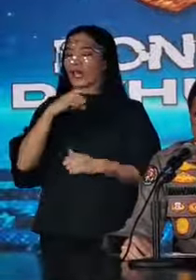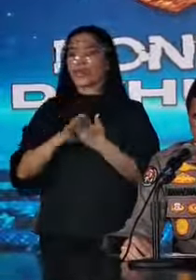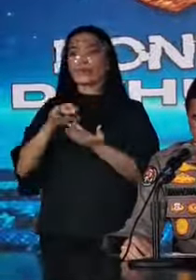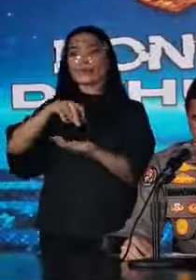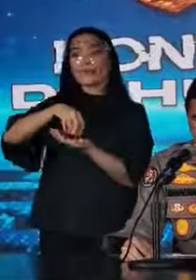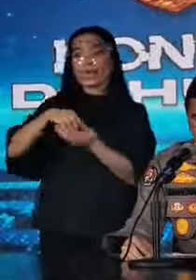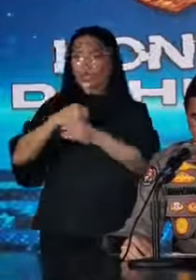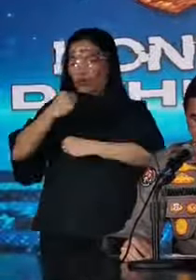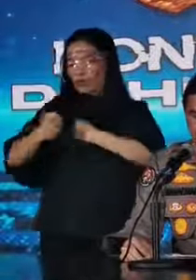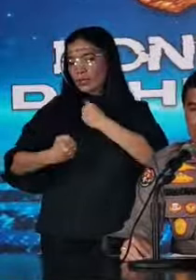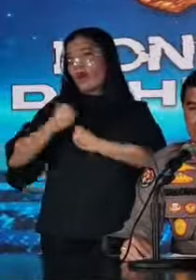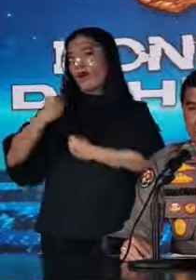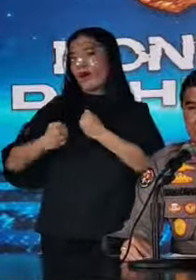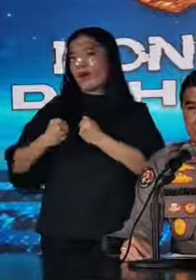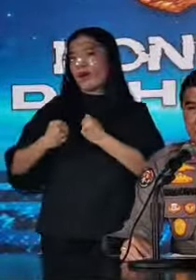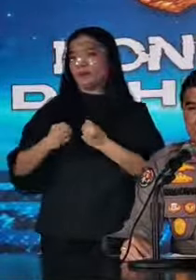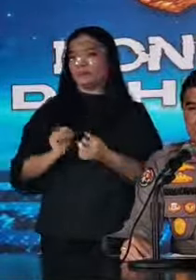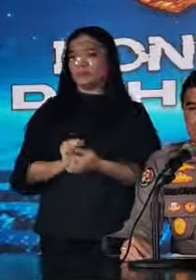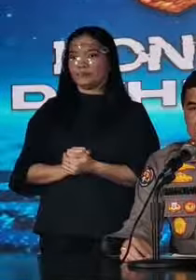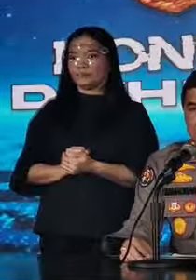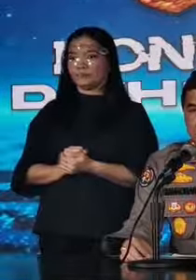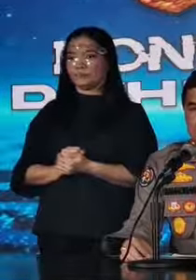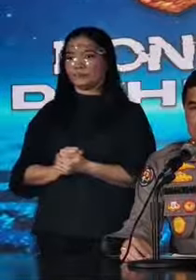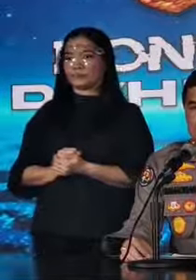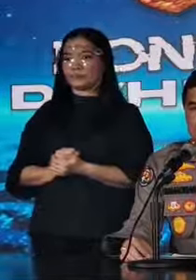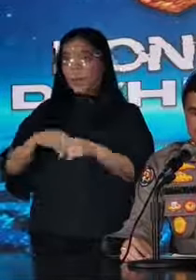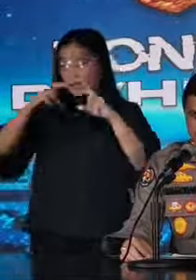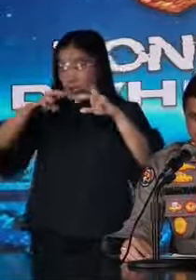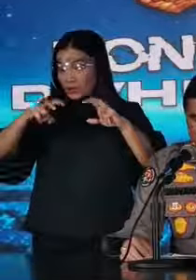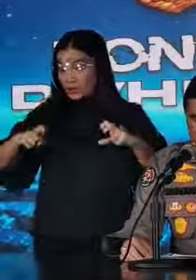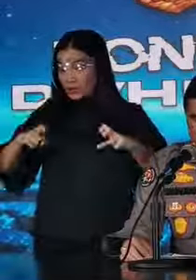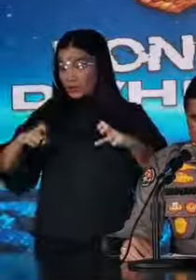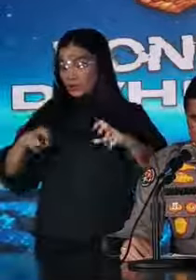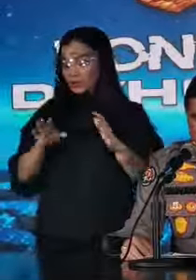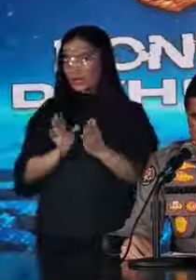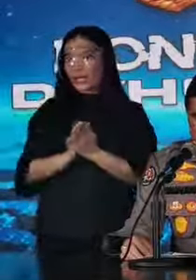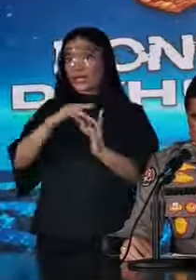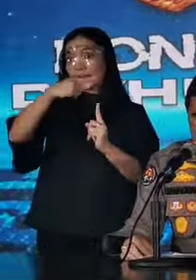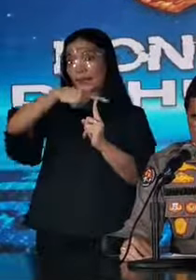usaha. Kemudian sidik tipiring nihil